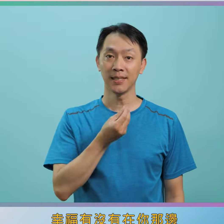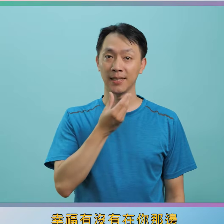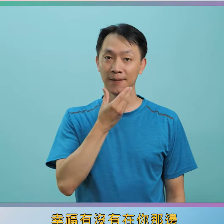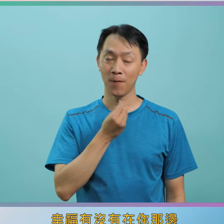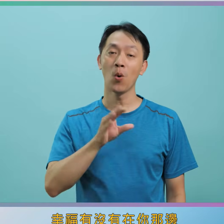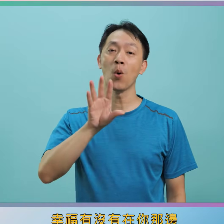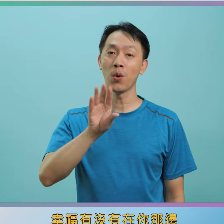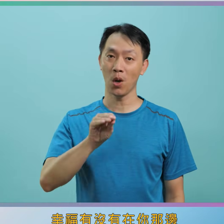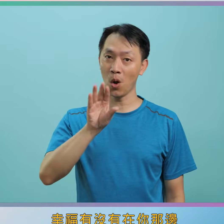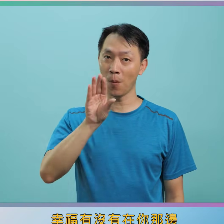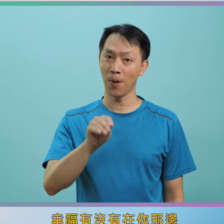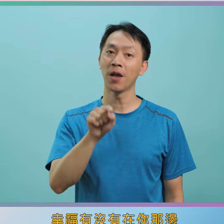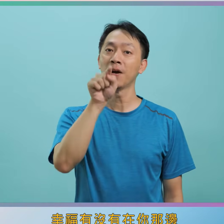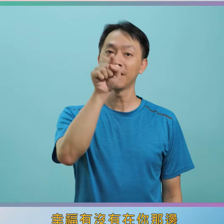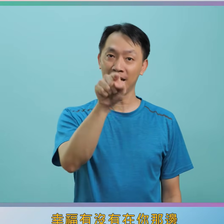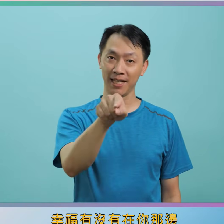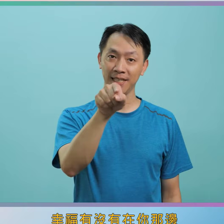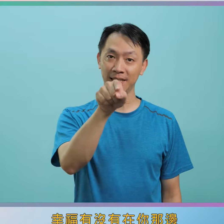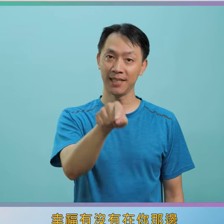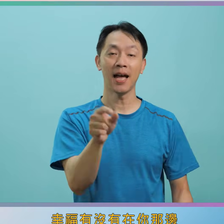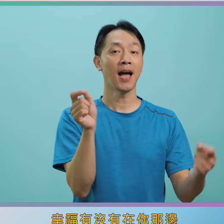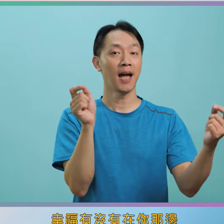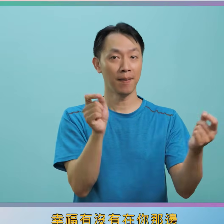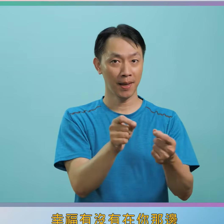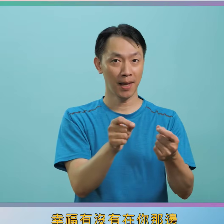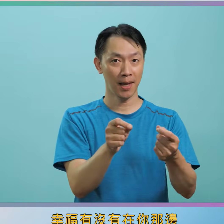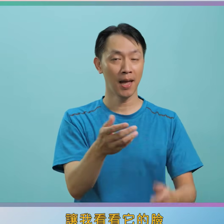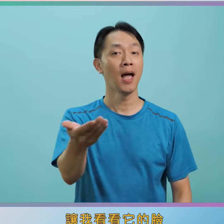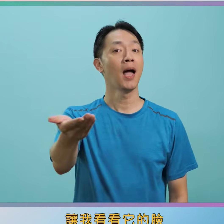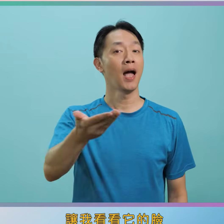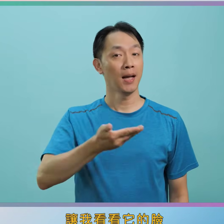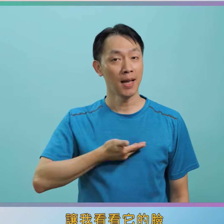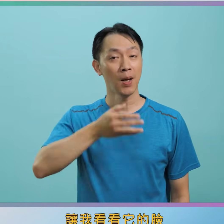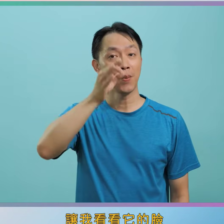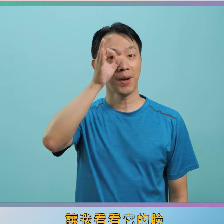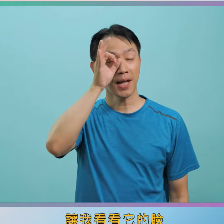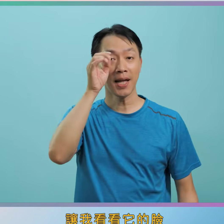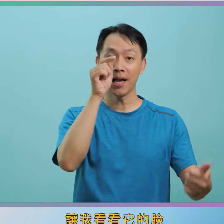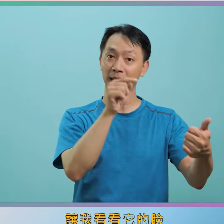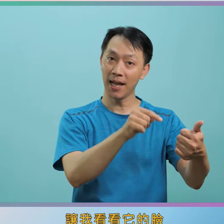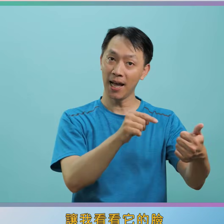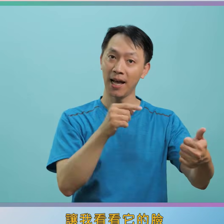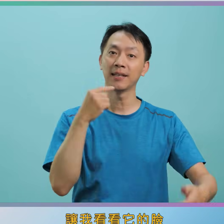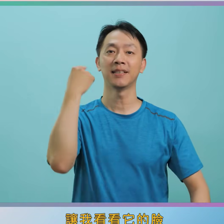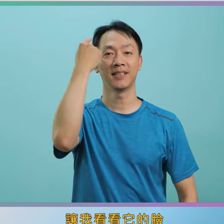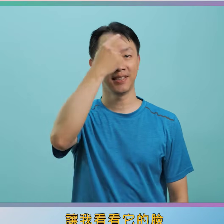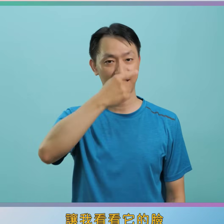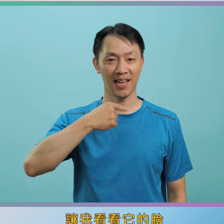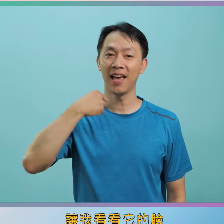幸福有没有在你那边？让我看看他的